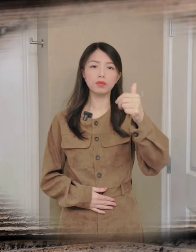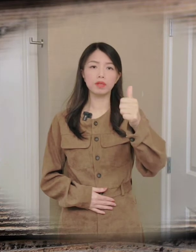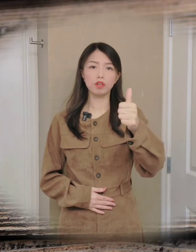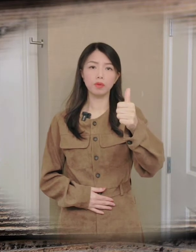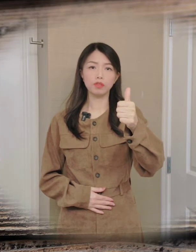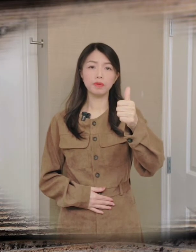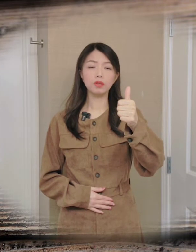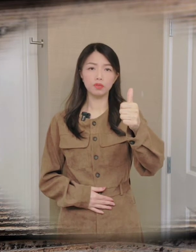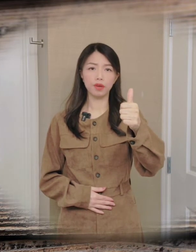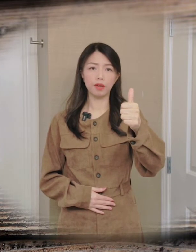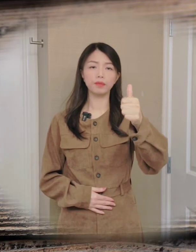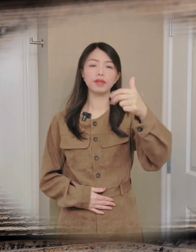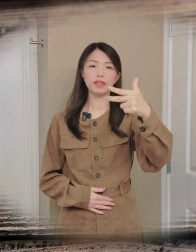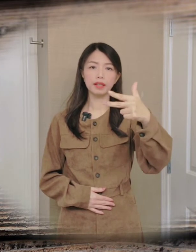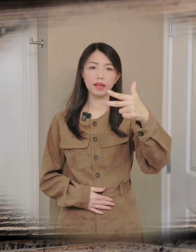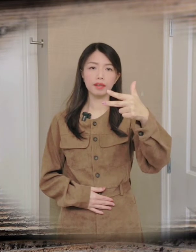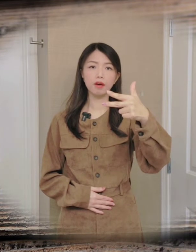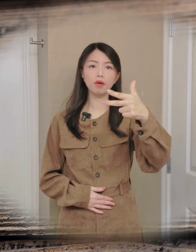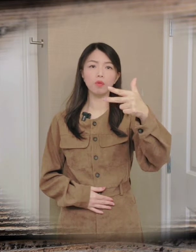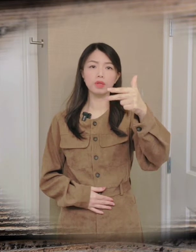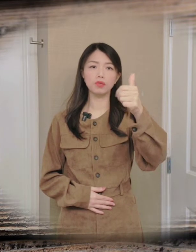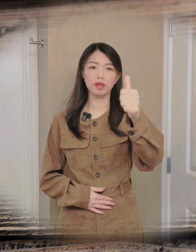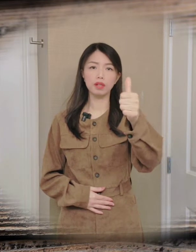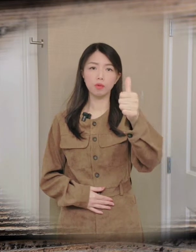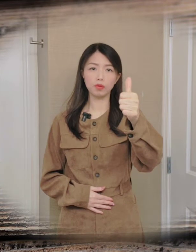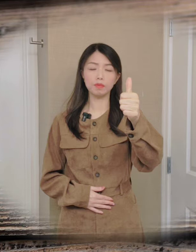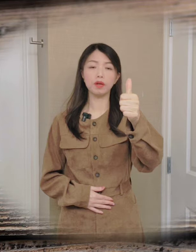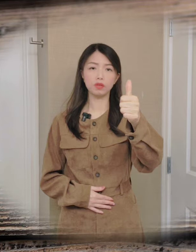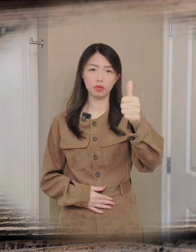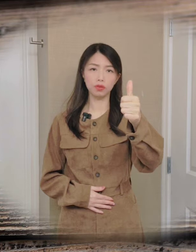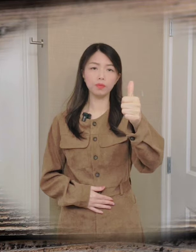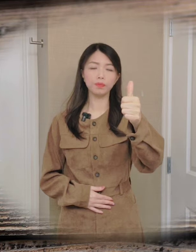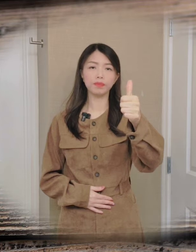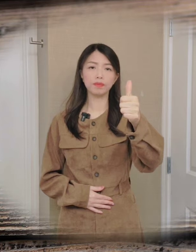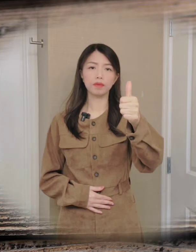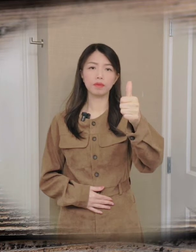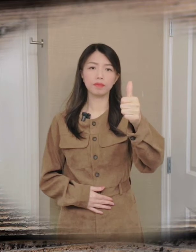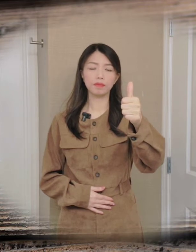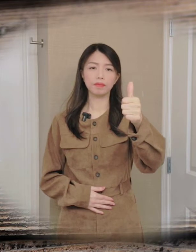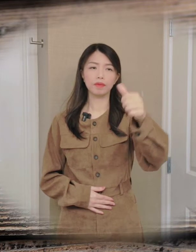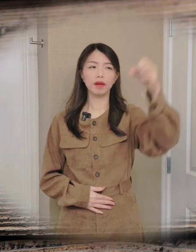검지 중지를 접어주시면 주예요. 이 상태에서 검지 중지를 접어주시면 주,